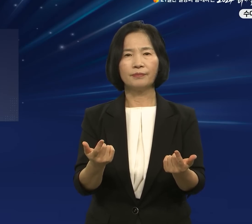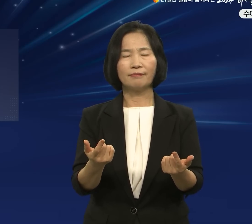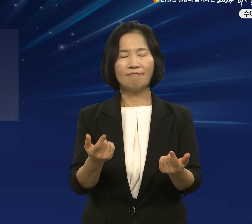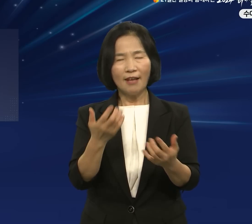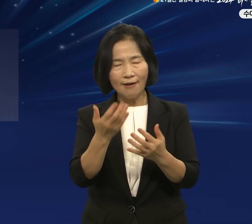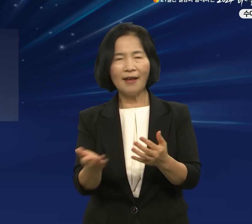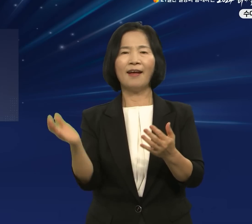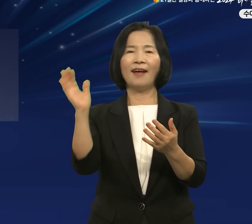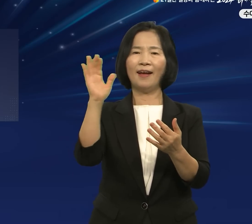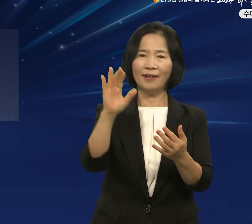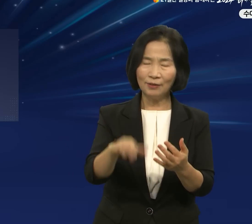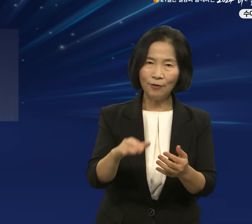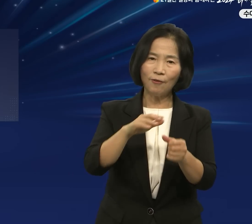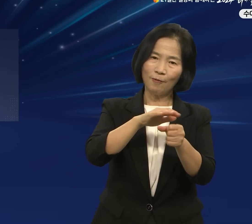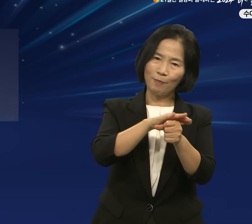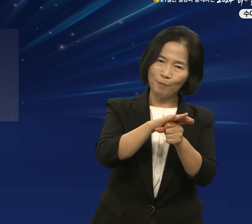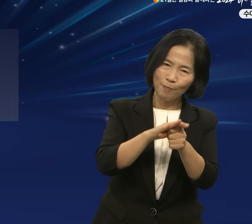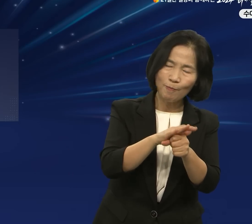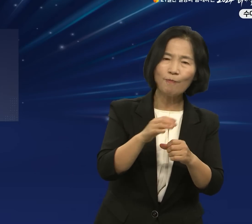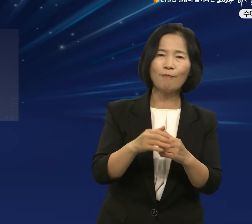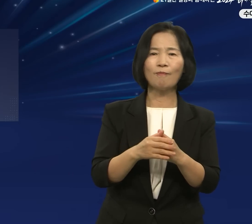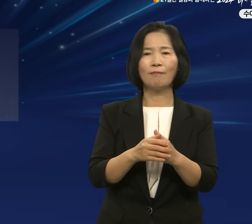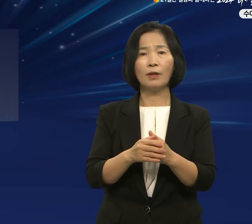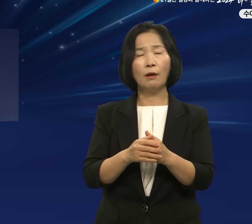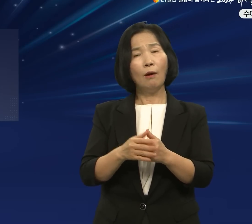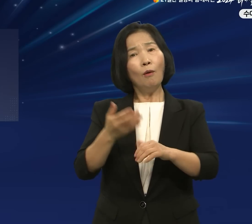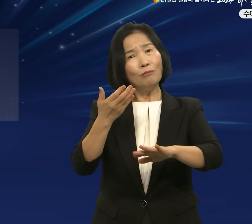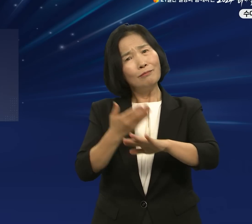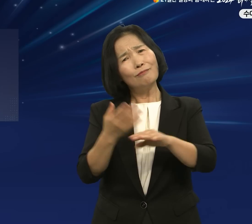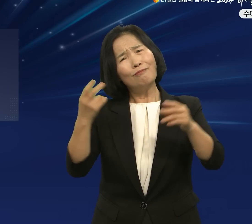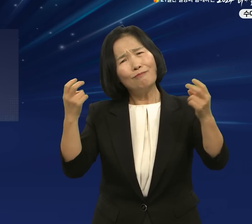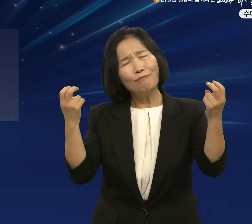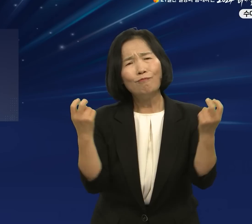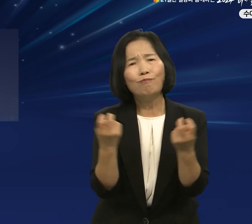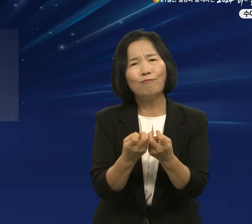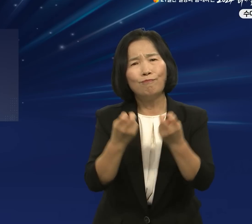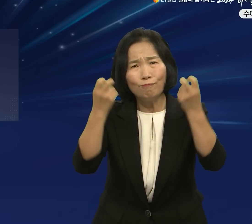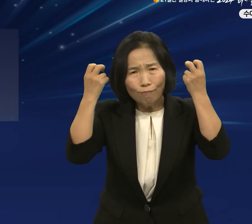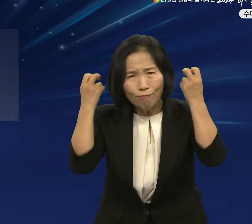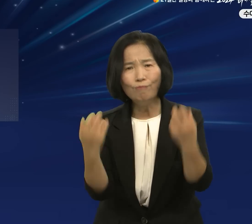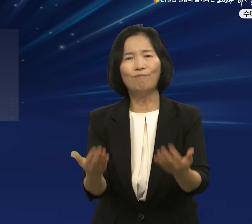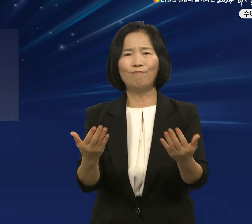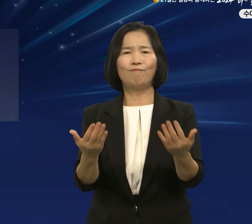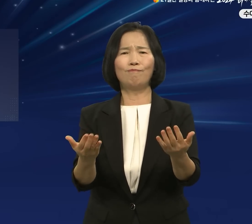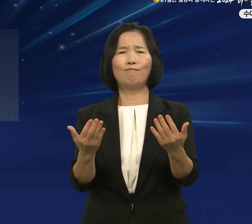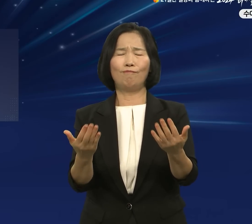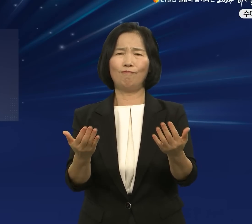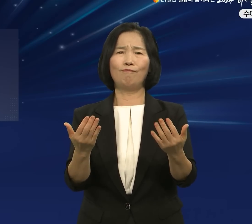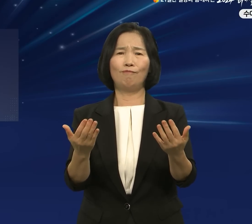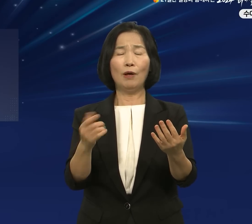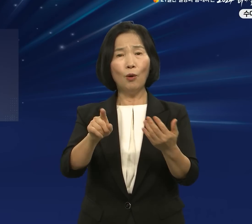그럼에도 불구하고 이것밖에 할 수 있는 것이 없습니다.